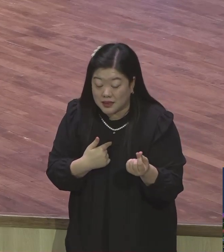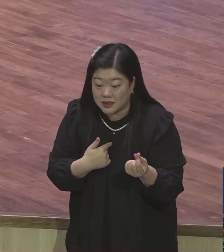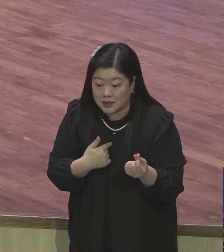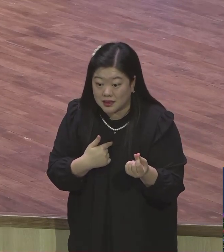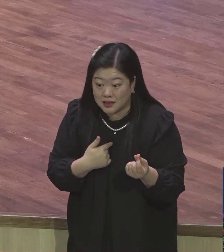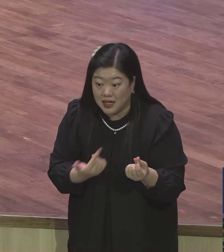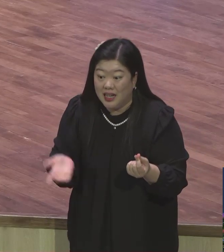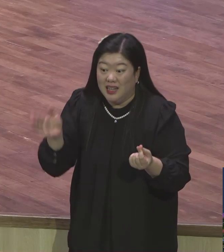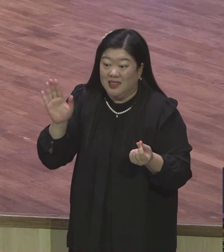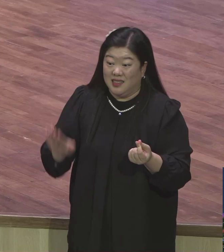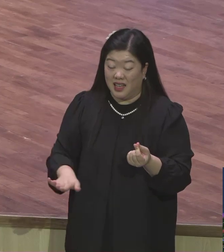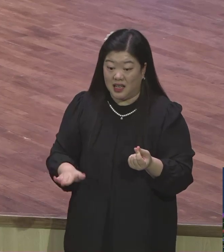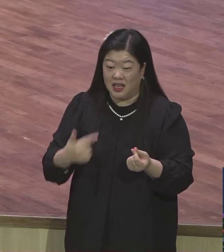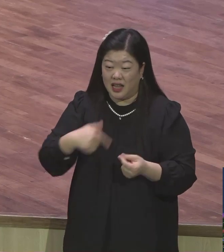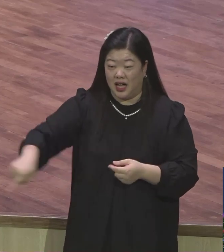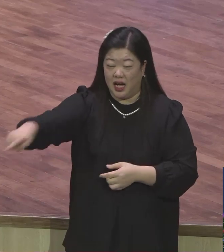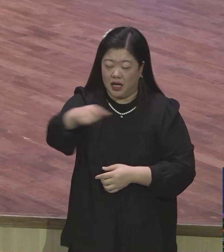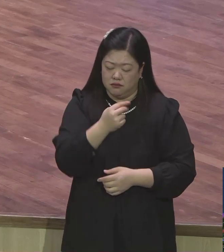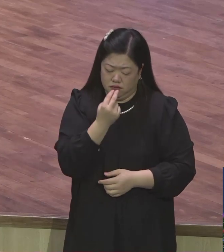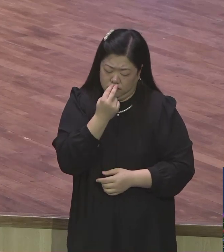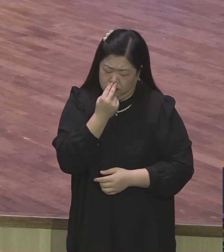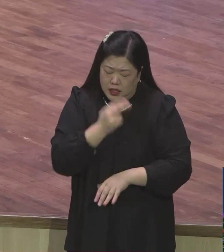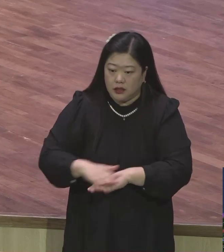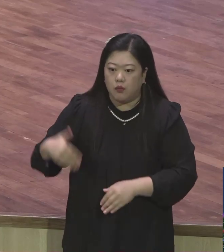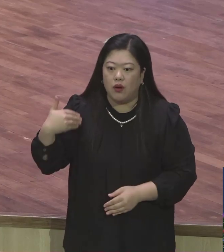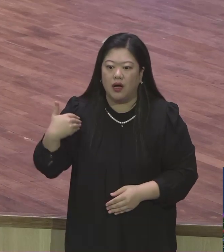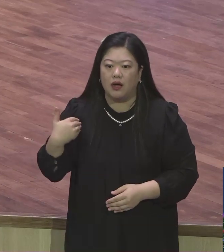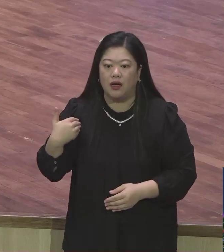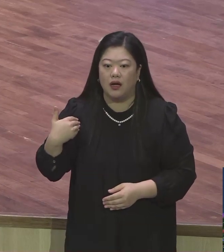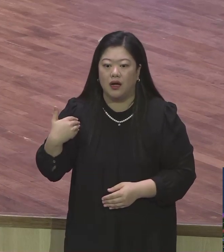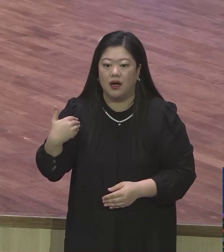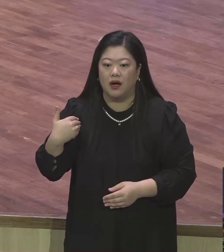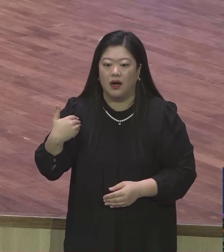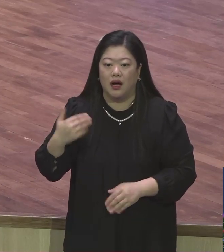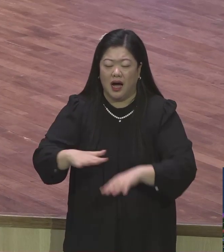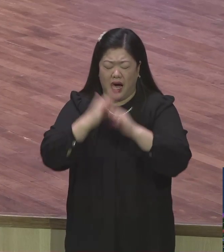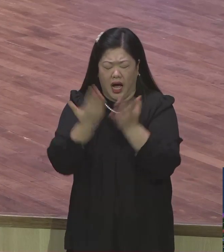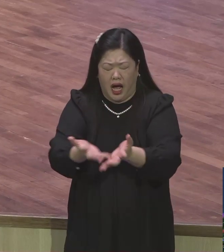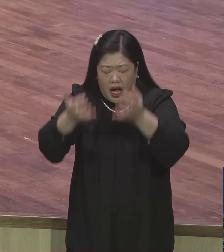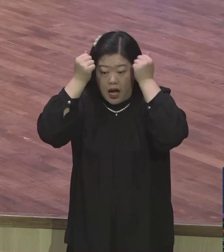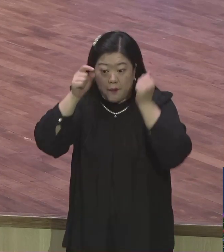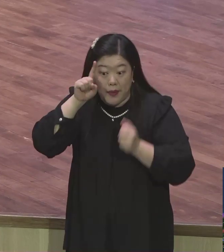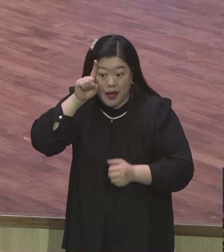이 기관이 이거 하구나. 주보보고 할 때가 많아요. 몰라요.